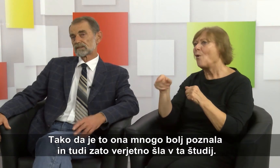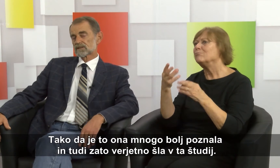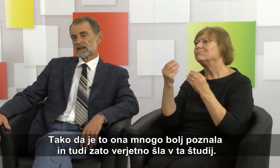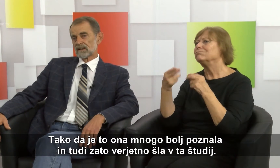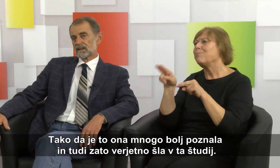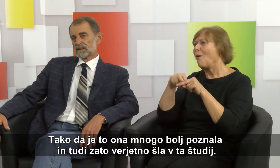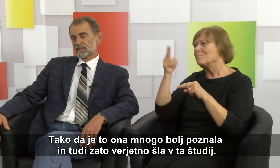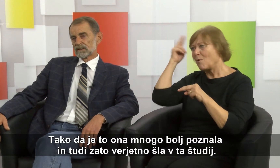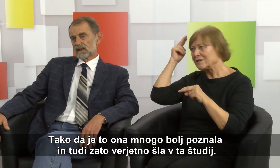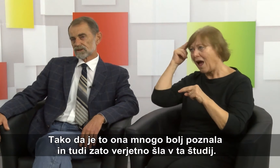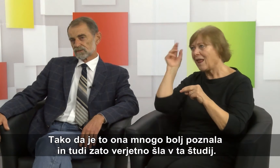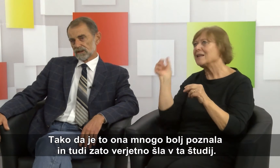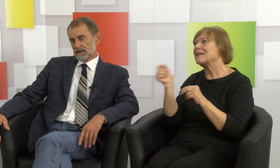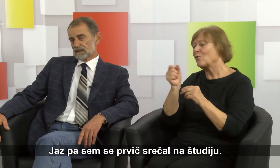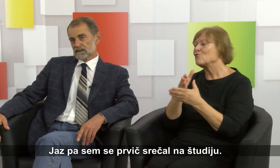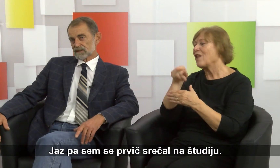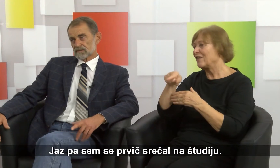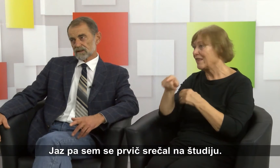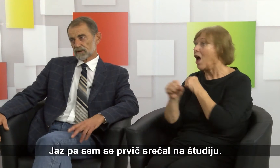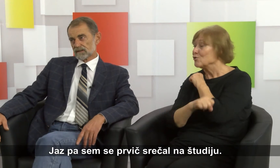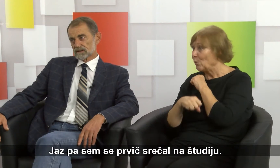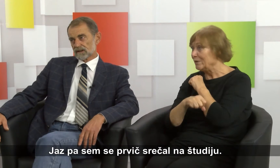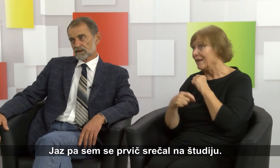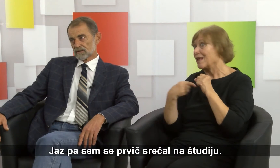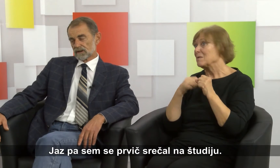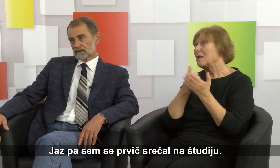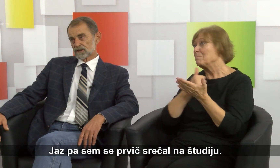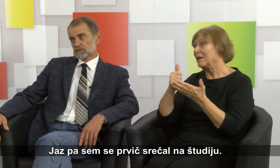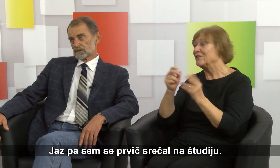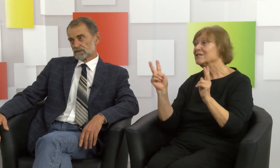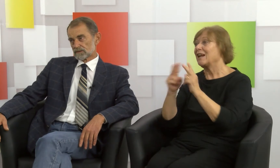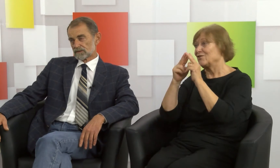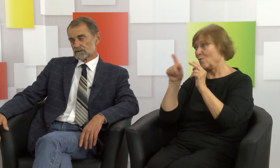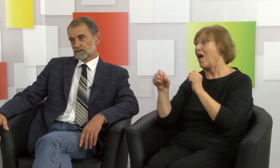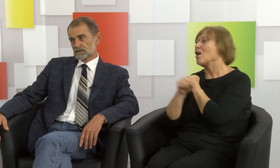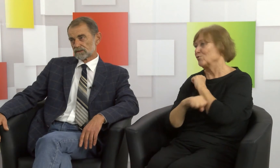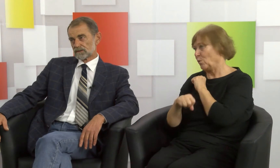šla v ta študij. Jaz pa sem se prvič srečal na študiju.